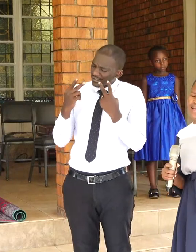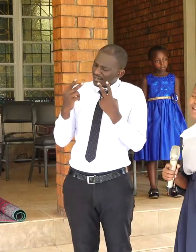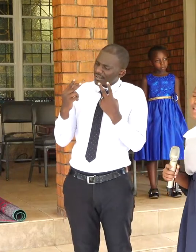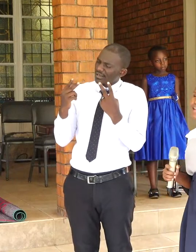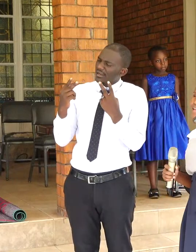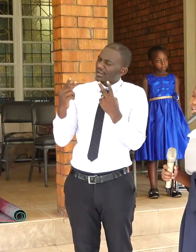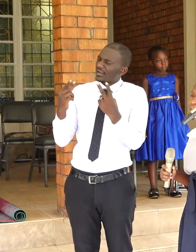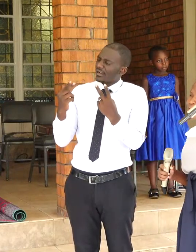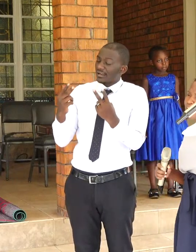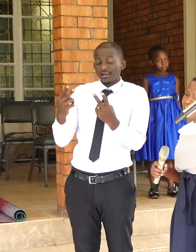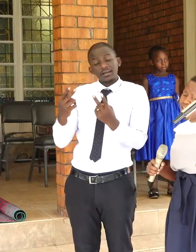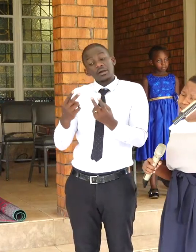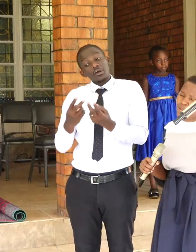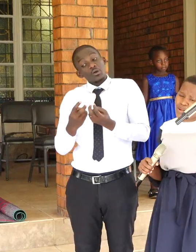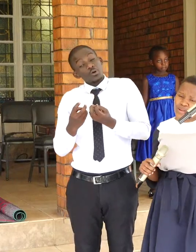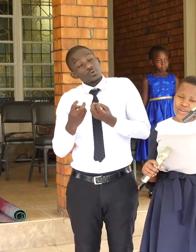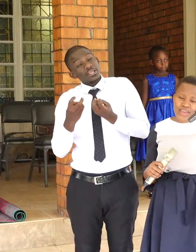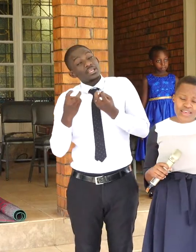nengera